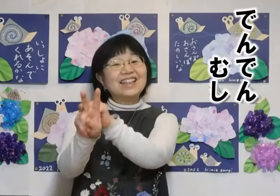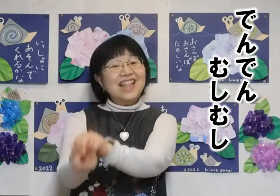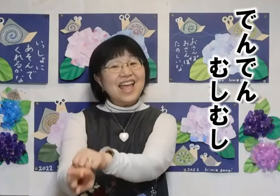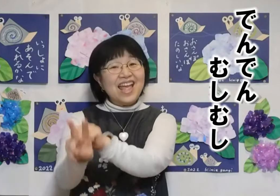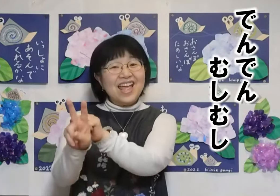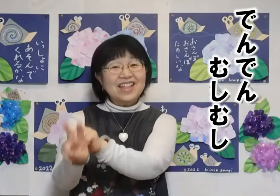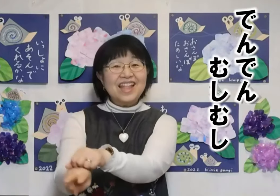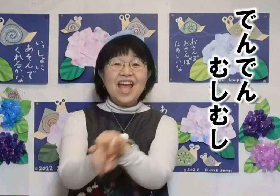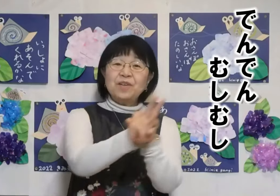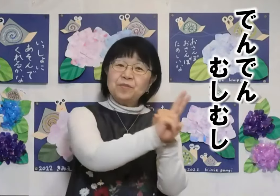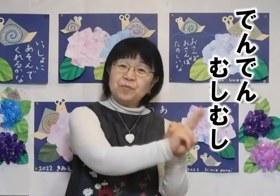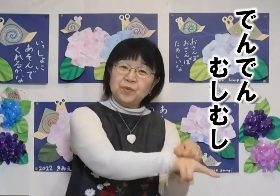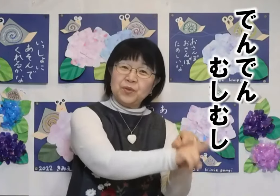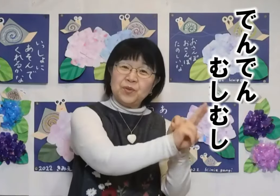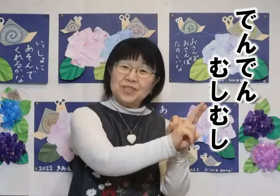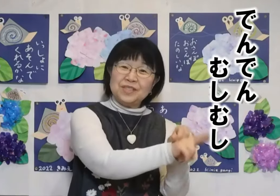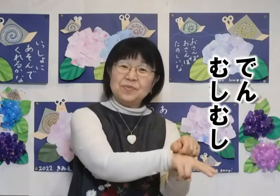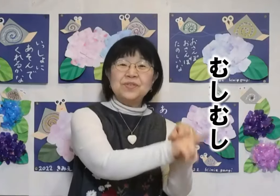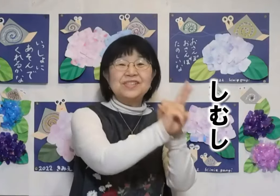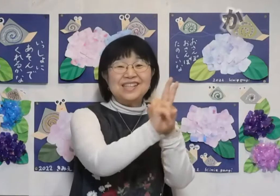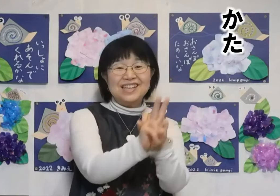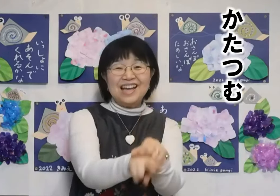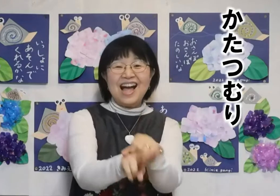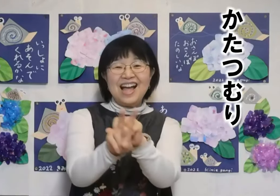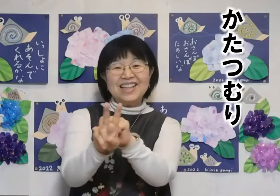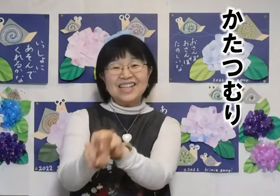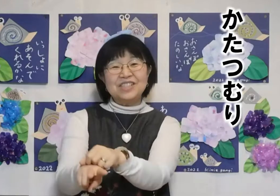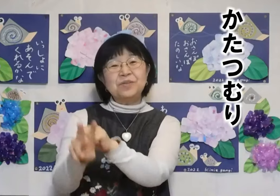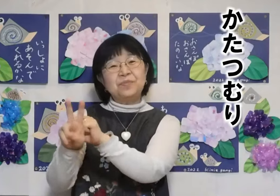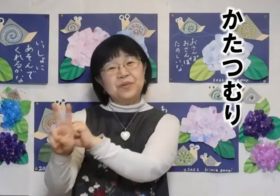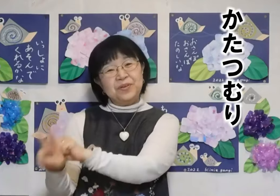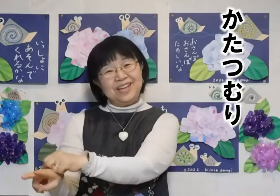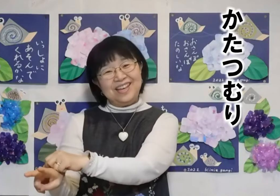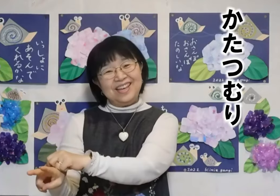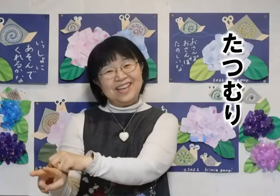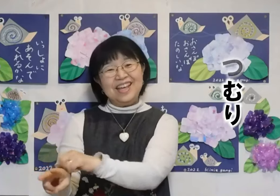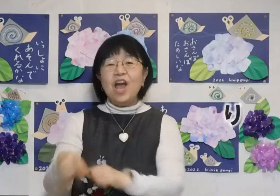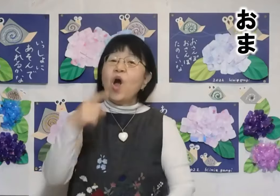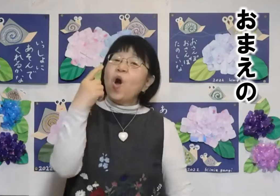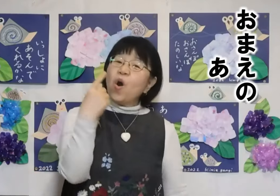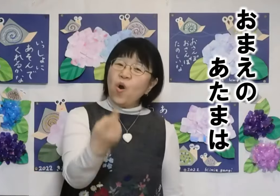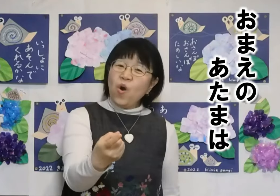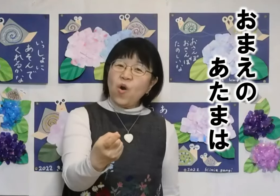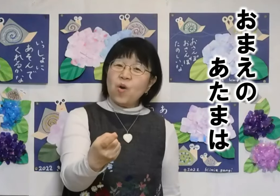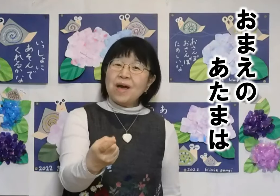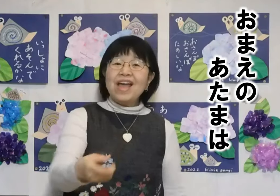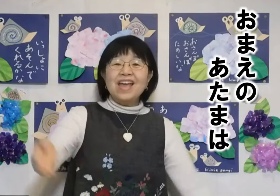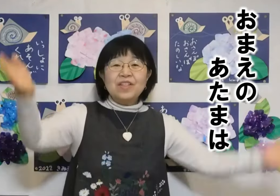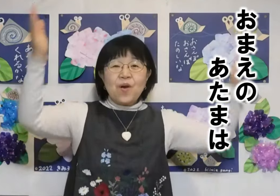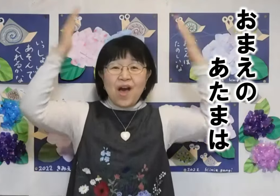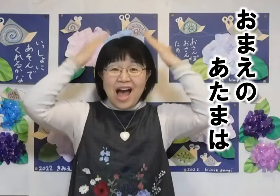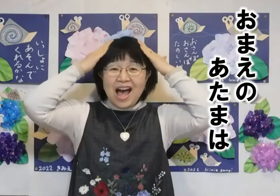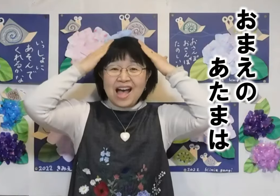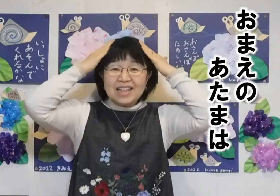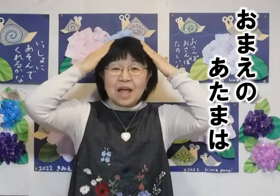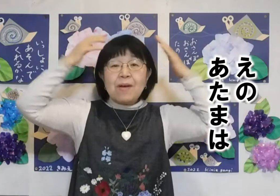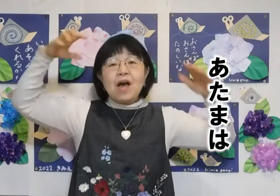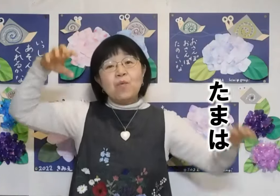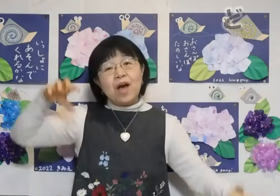でんでんむしむしカタツムリ、お前の頭は